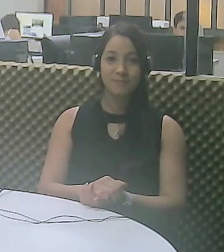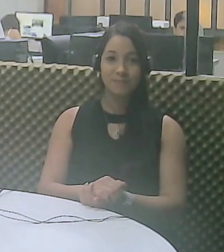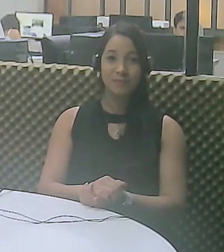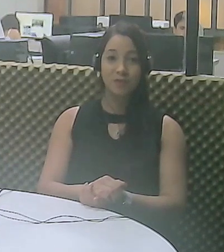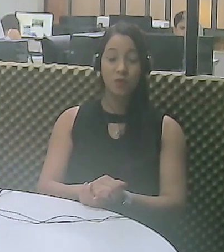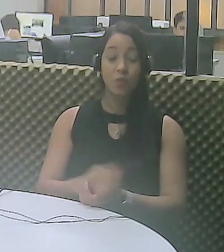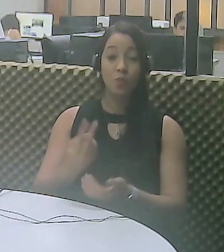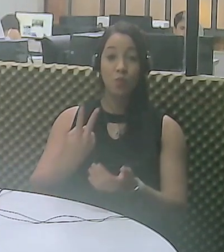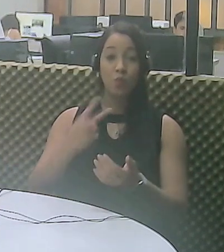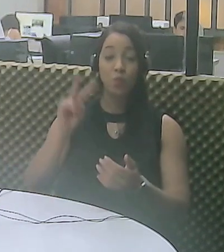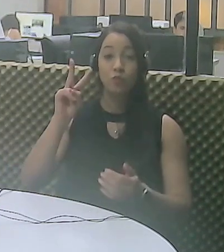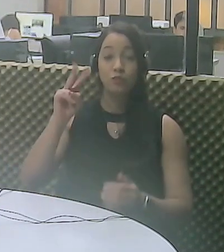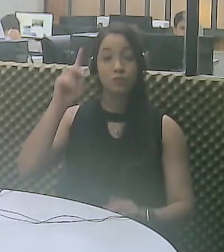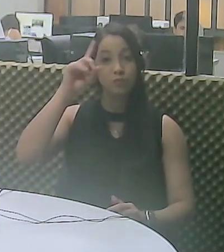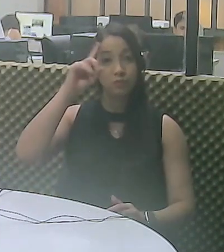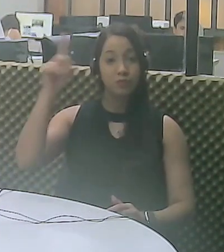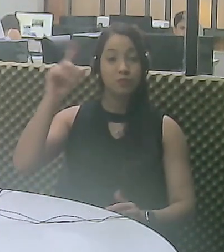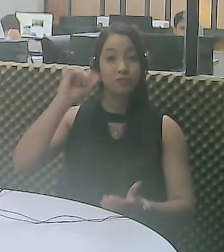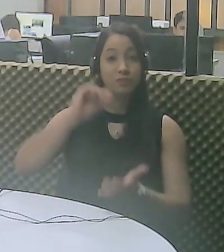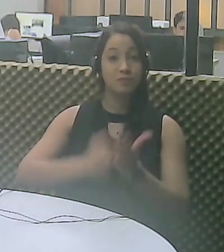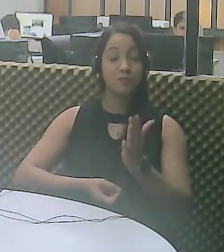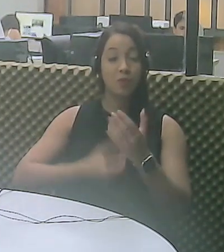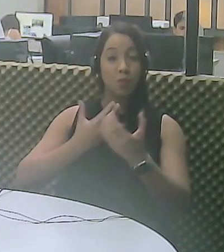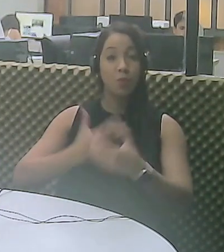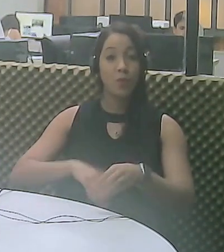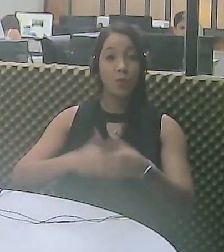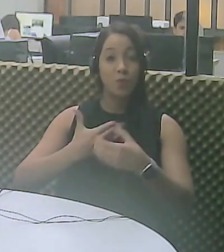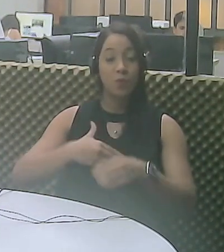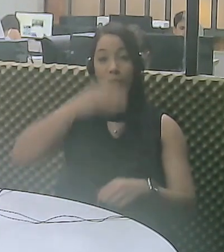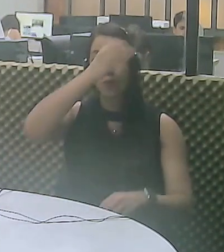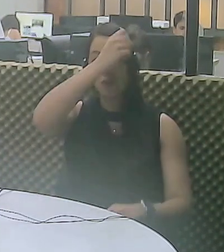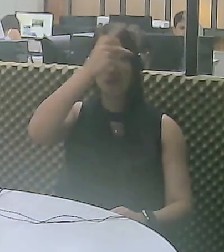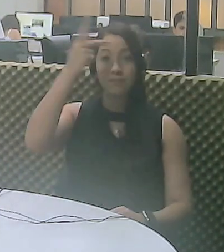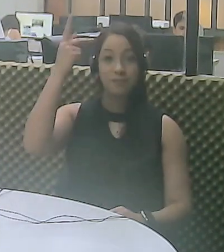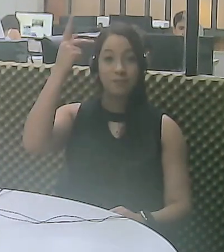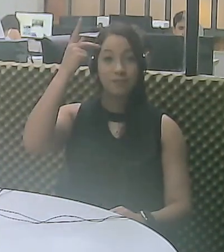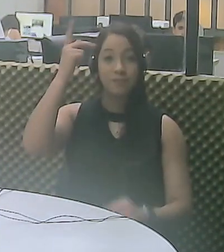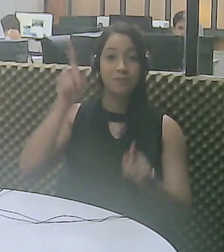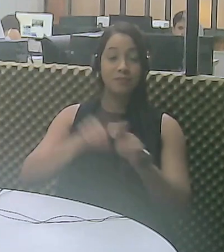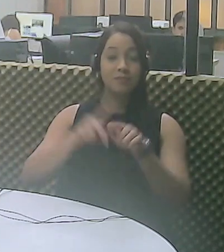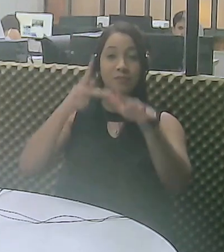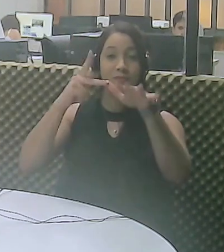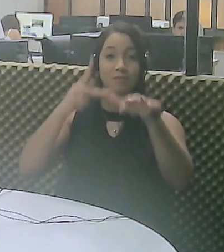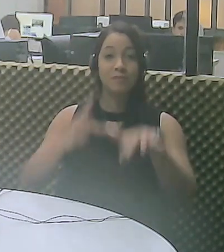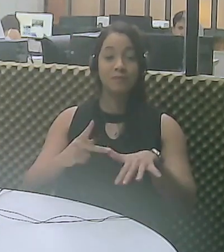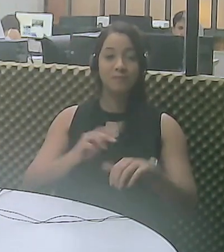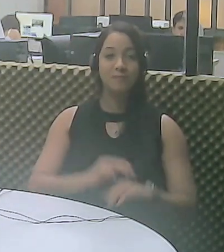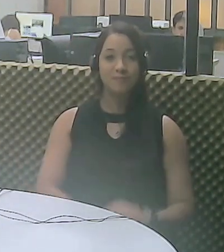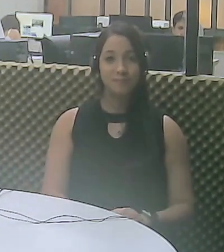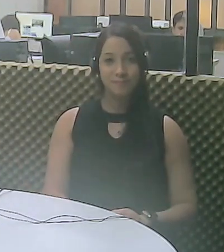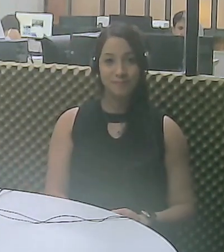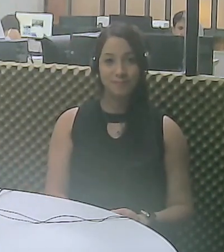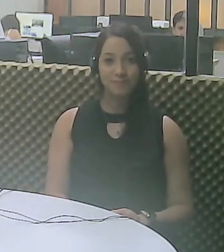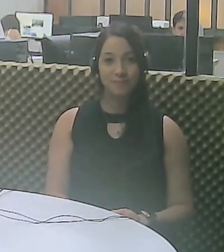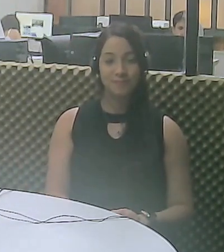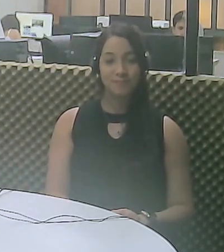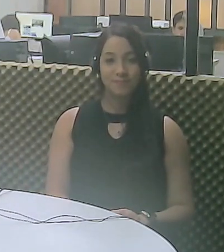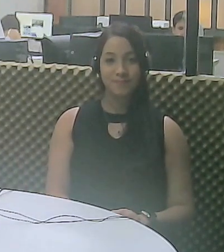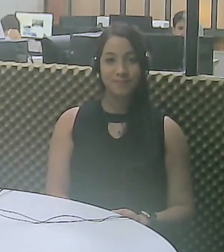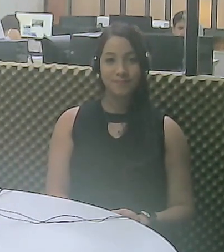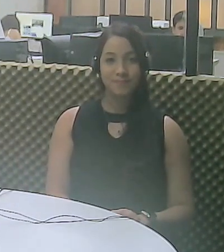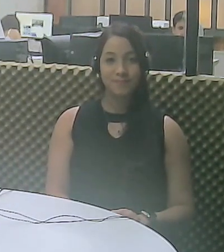Penúltimo dia para as inscrições nos concursos públicos da Prefeitura e da ProdaUB. E